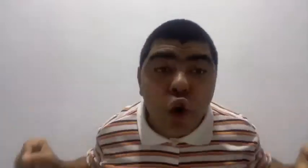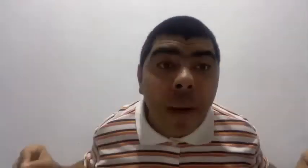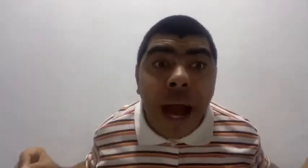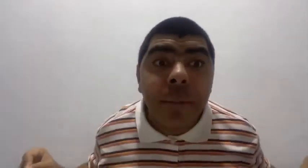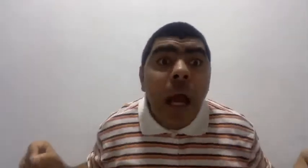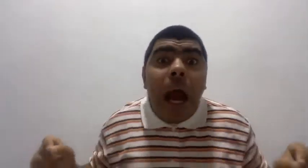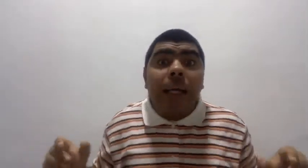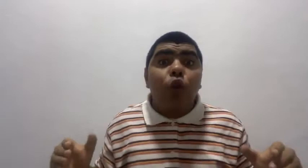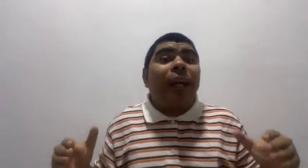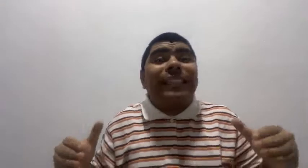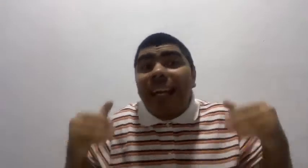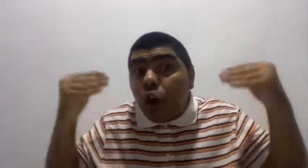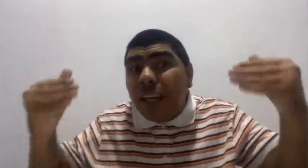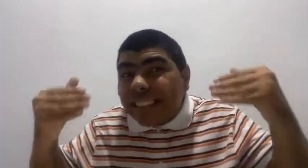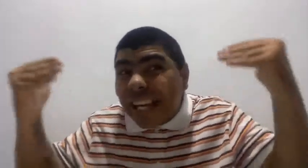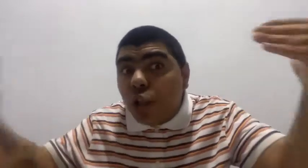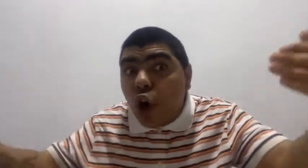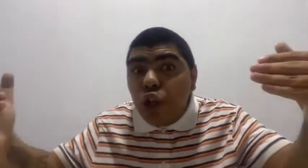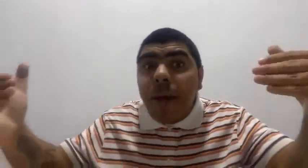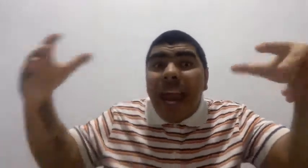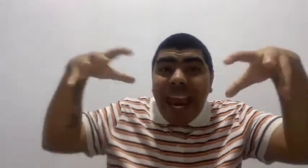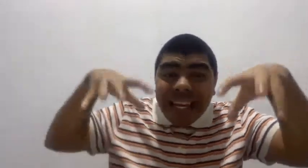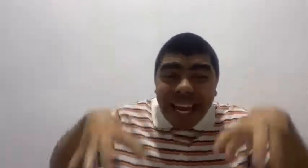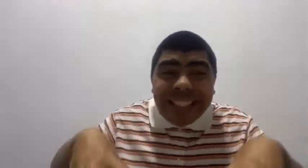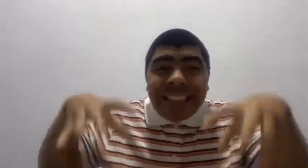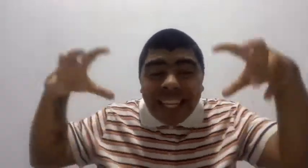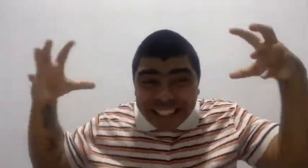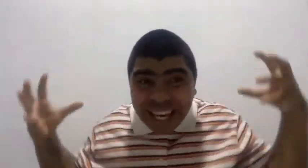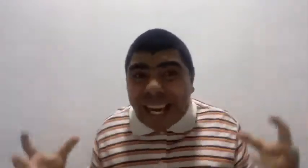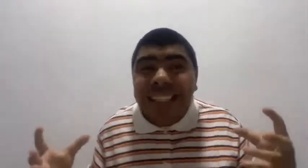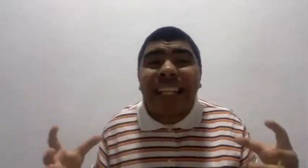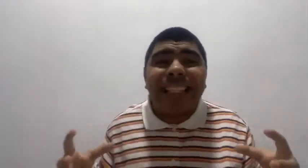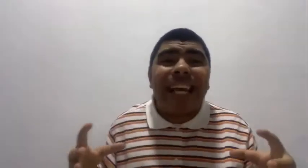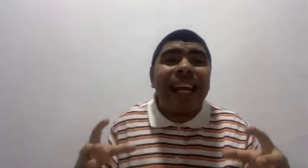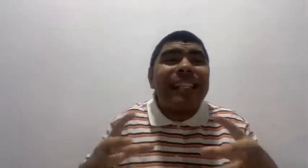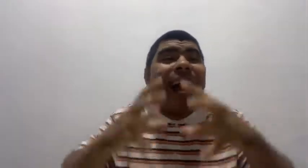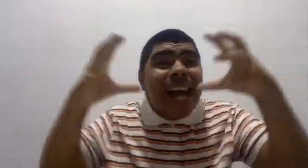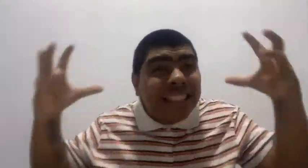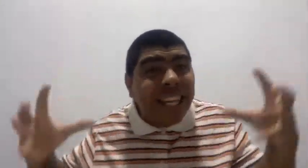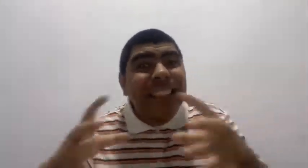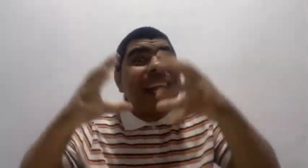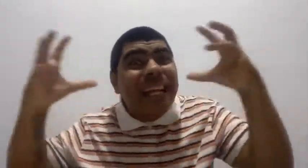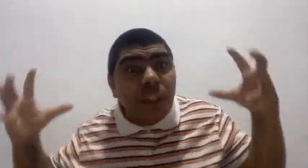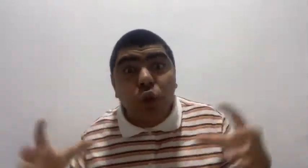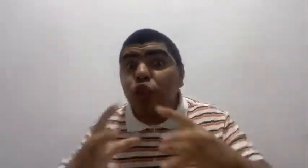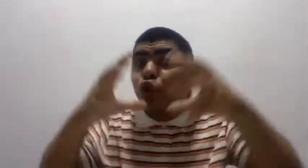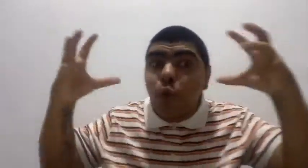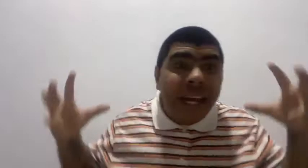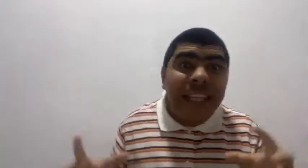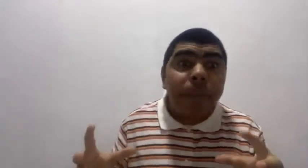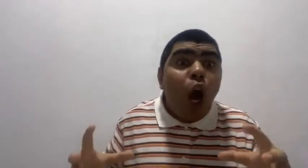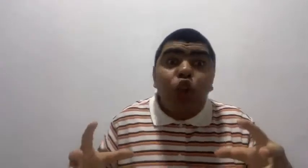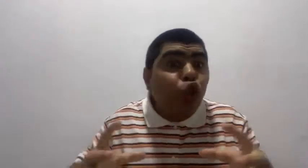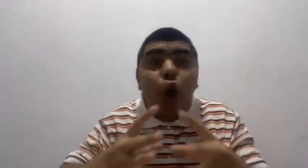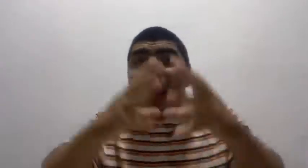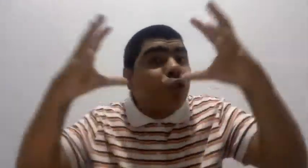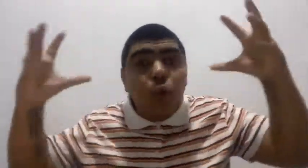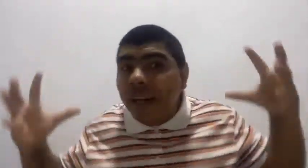va. Aleluya. El que no desarrolle en esta tierra el carácter de Cristo en su vida no va a subir